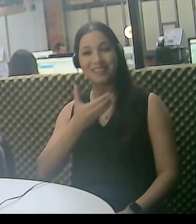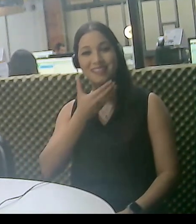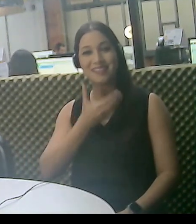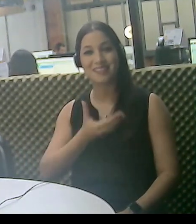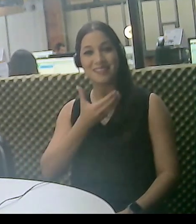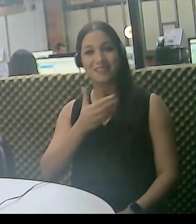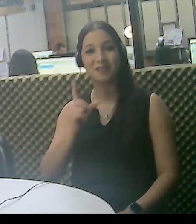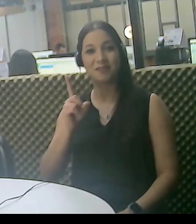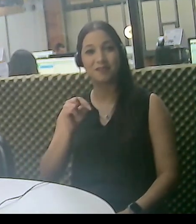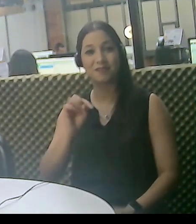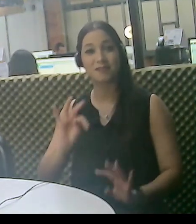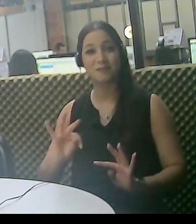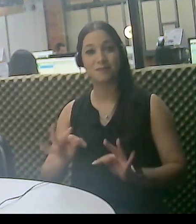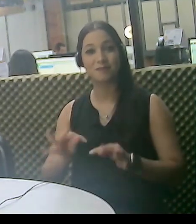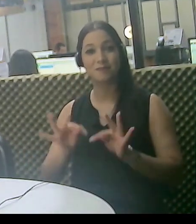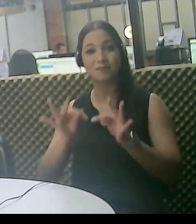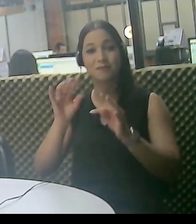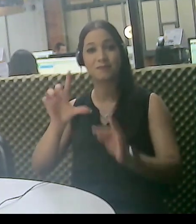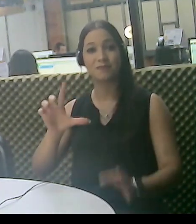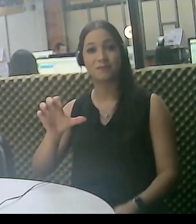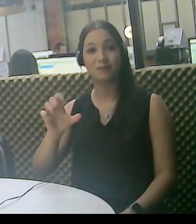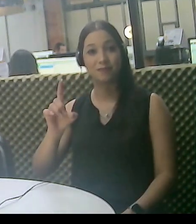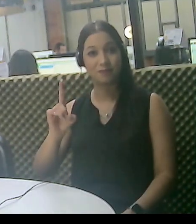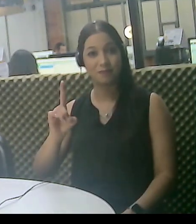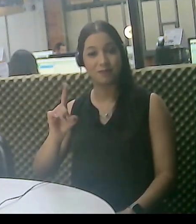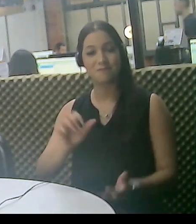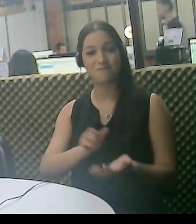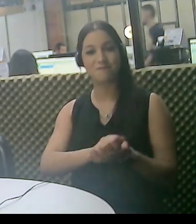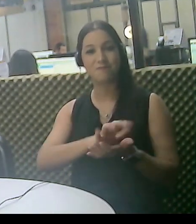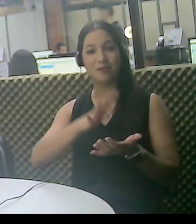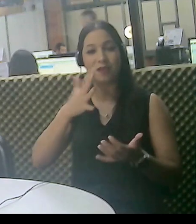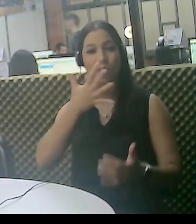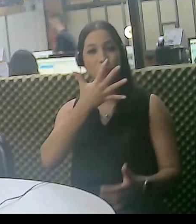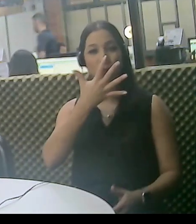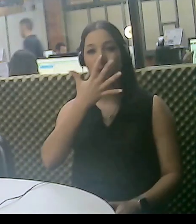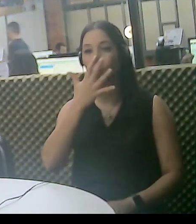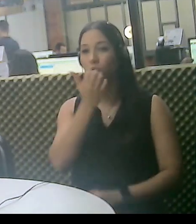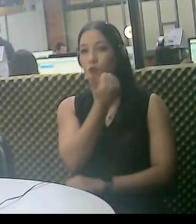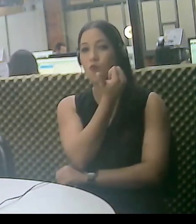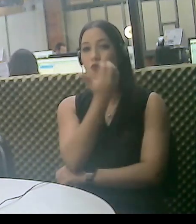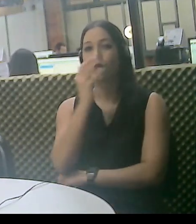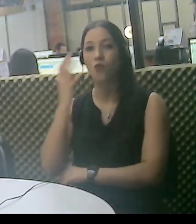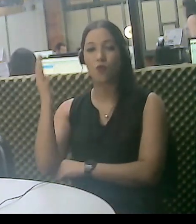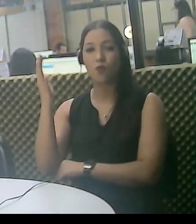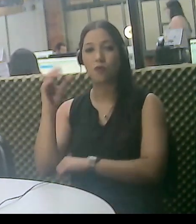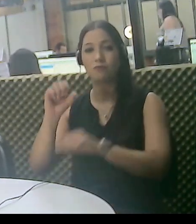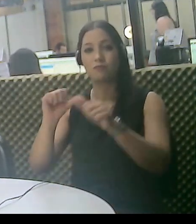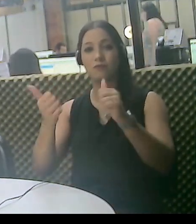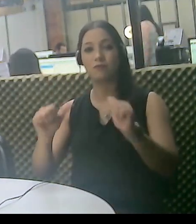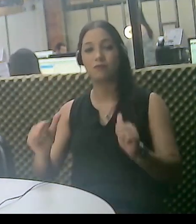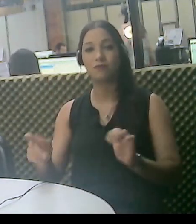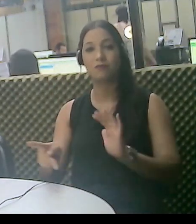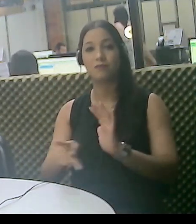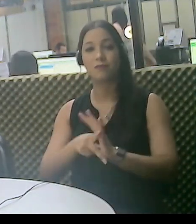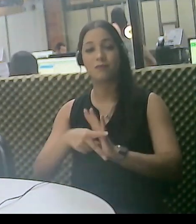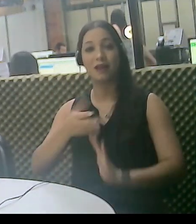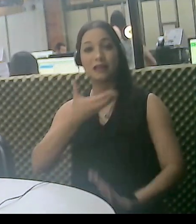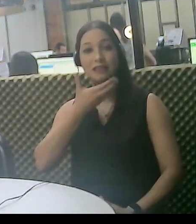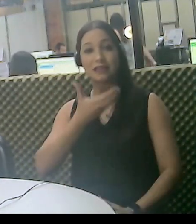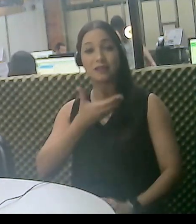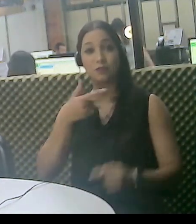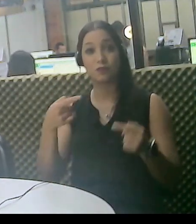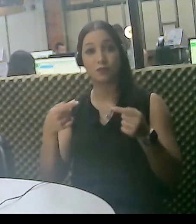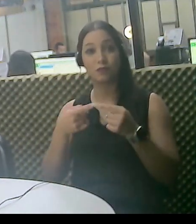foi realizada com tecnologia de LED, trazendo brilho e encanto às árvores e figuras que remetem ao período natalino.